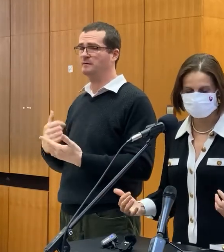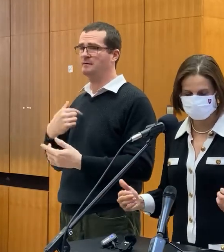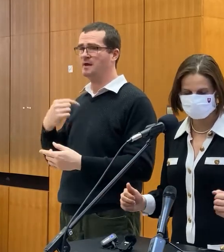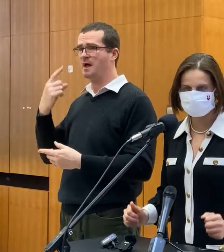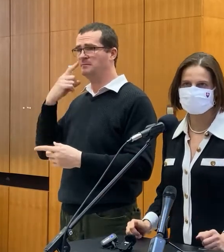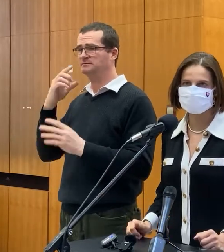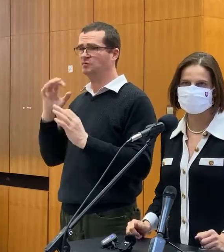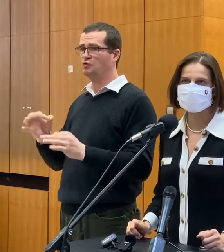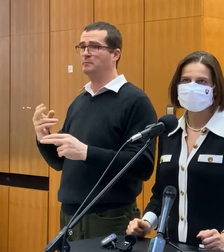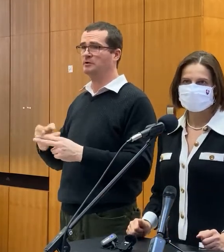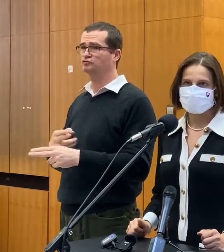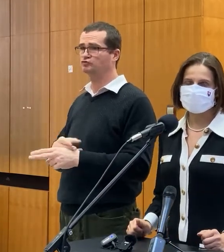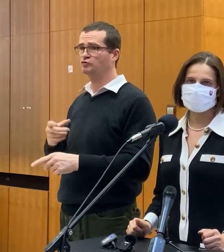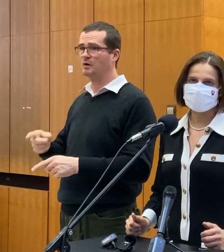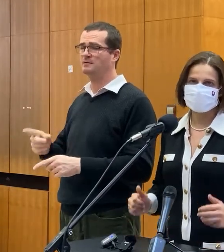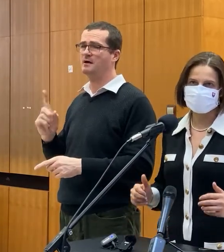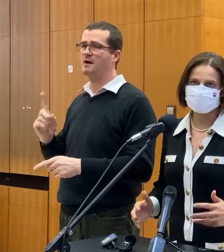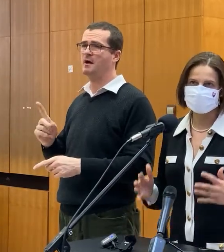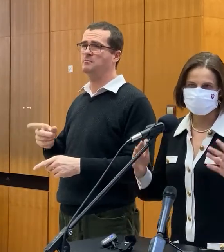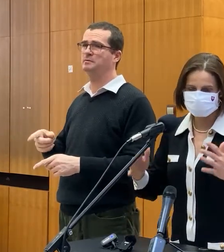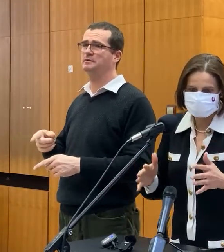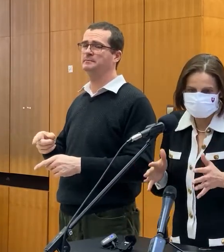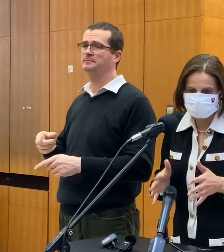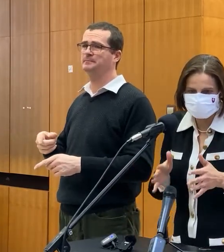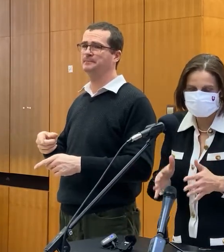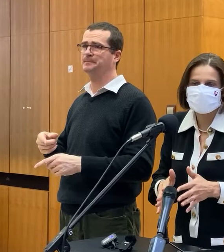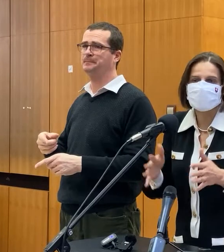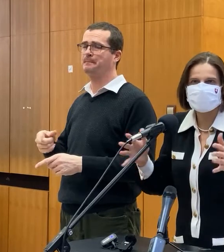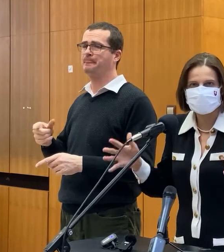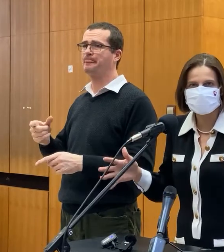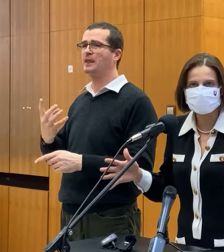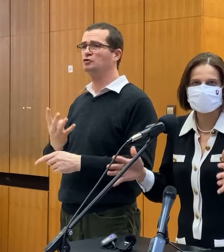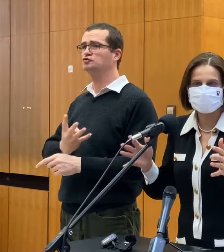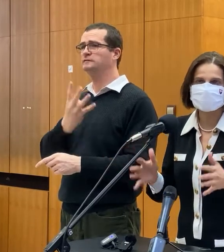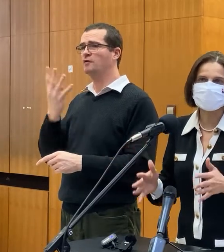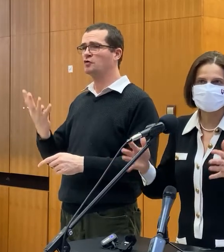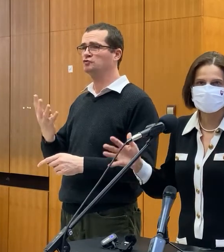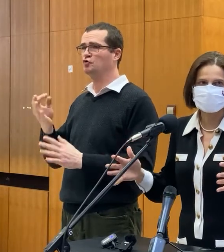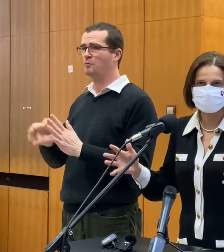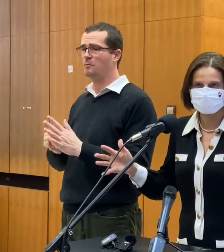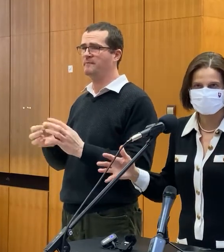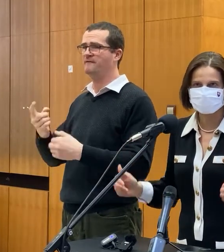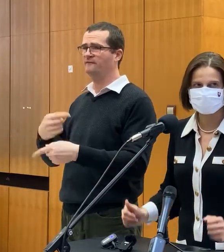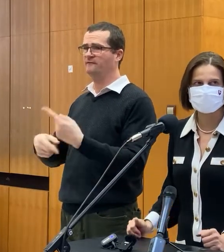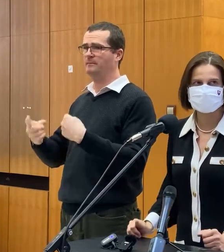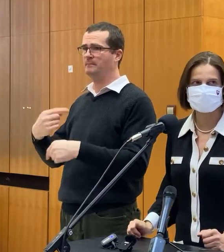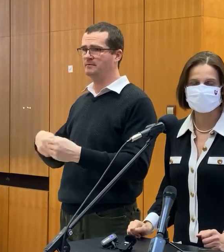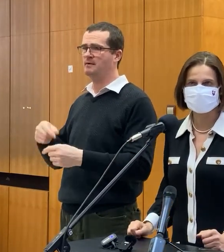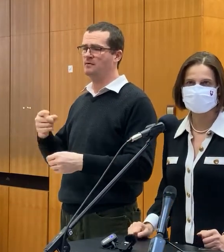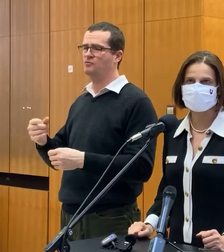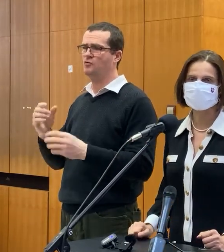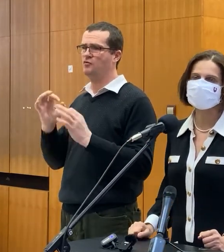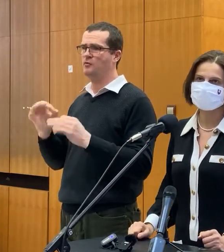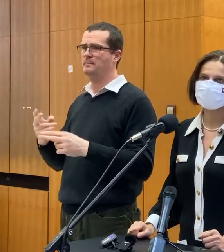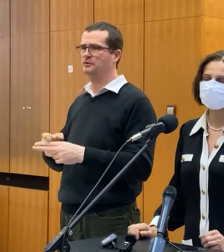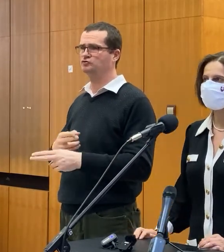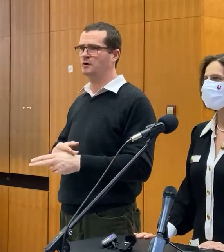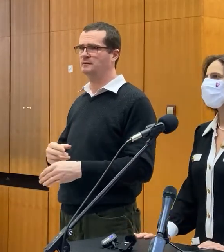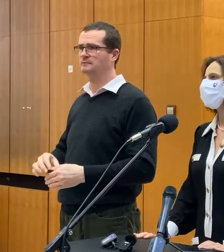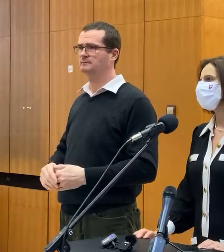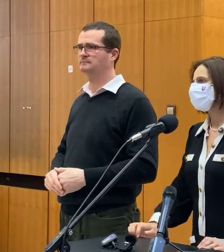dobré pre krajinu, aby v tých štvoročných obdobiach dochádzalo k výmene a k odpočtu. To je podľa mňa dobré pre krajinu.